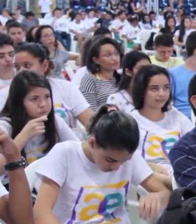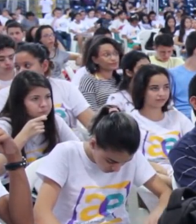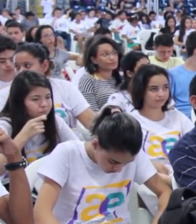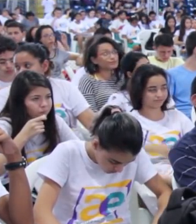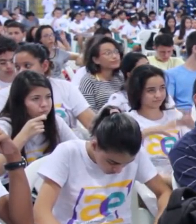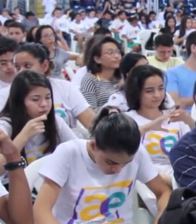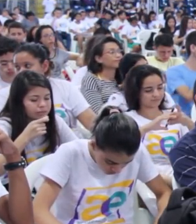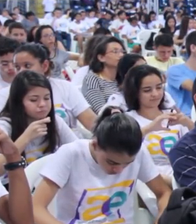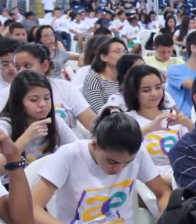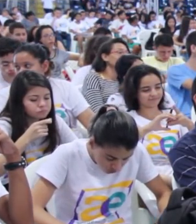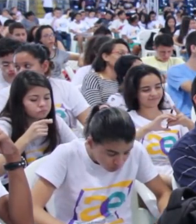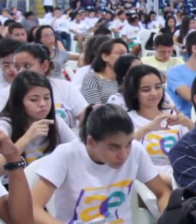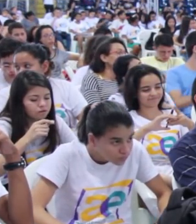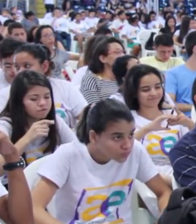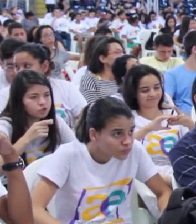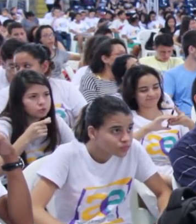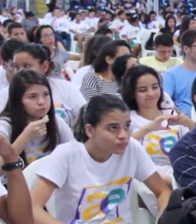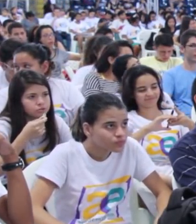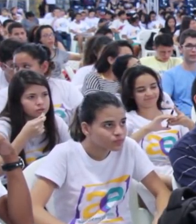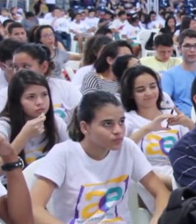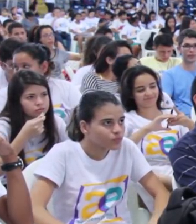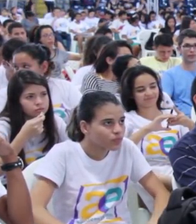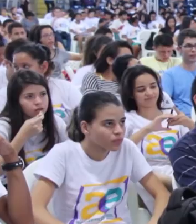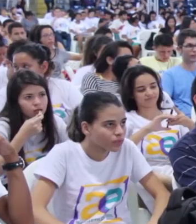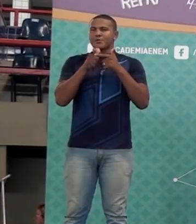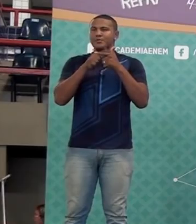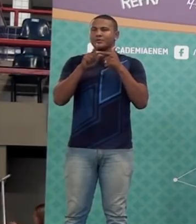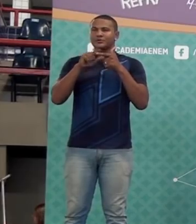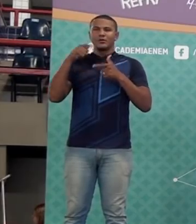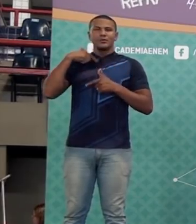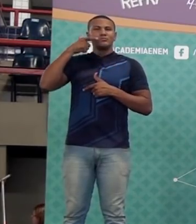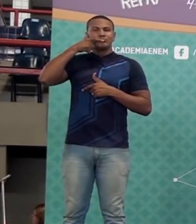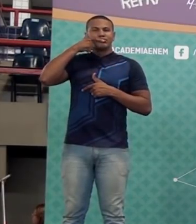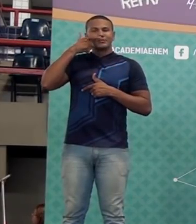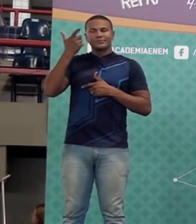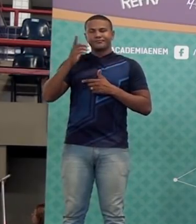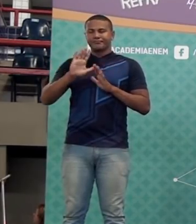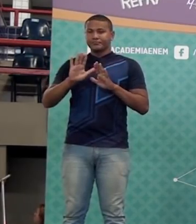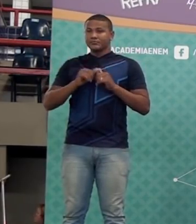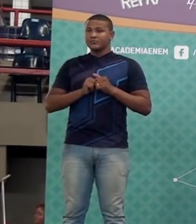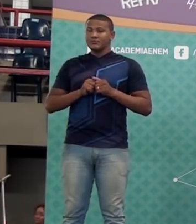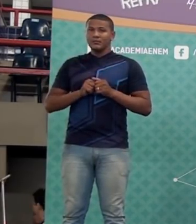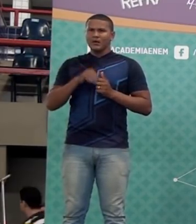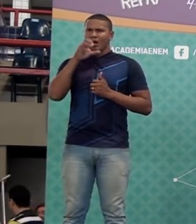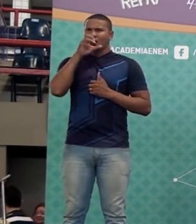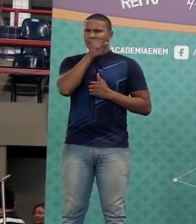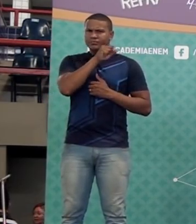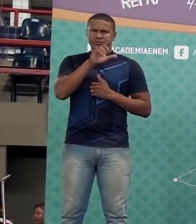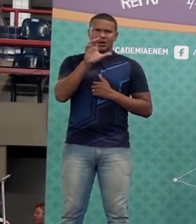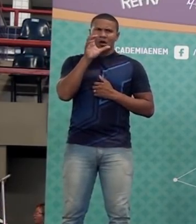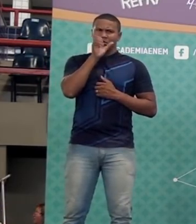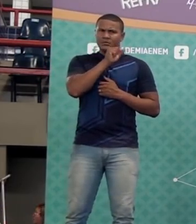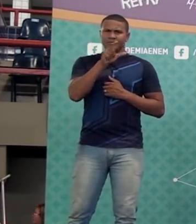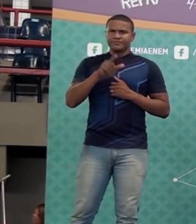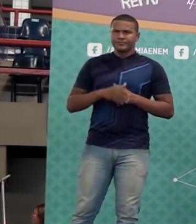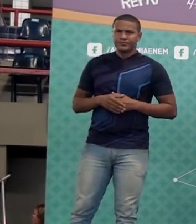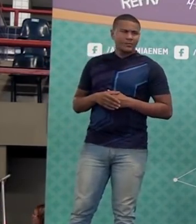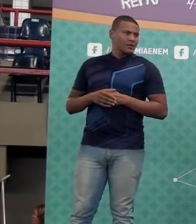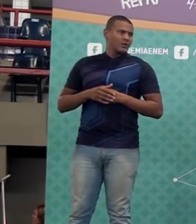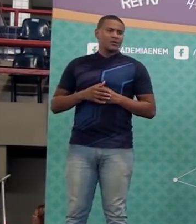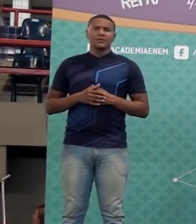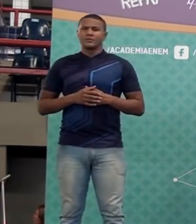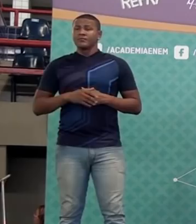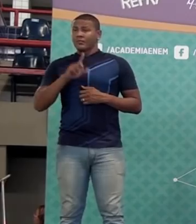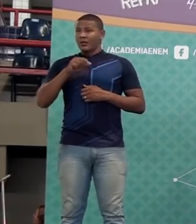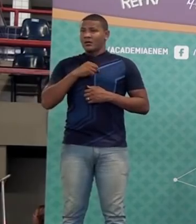Gente, oi, foi uma pequena falha técnica aqui, rapidamente, vamos até para não atrapalhar muito a aula de vocês. Mas vamos lá, a resposta correta é o